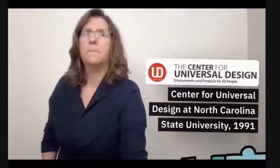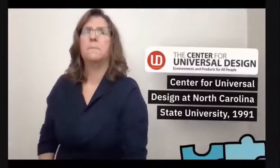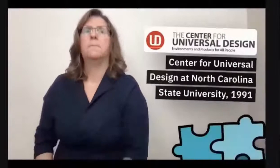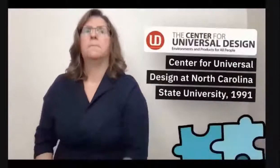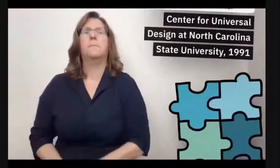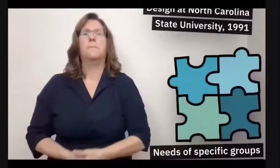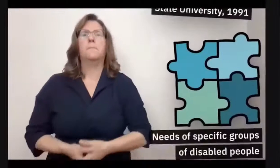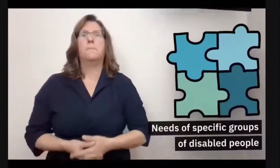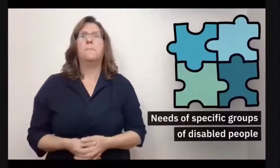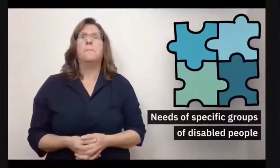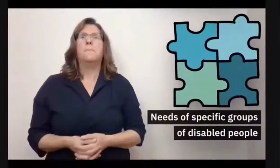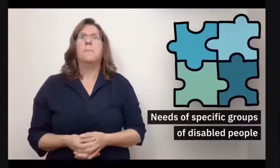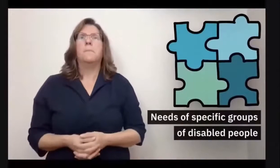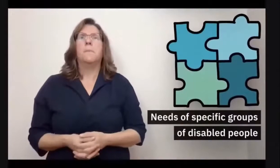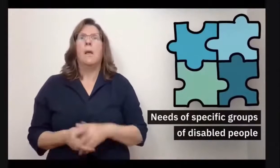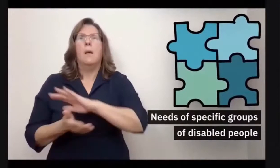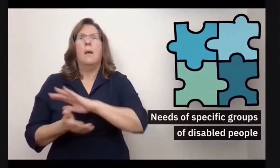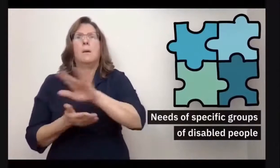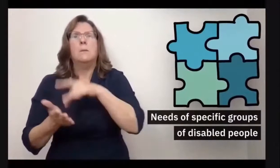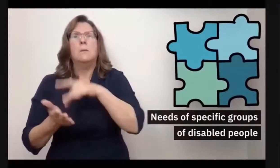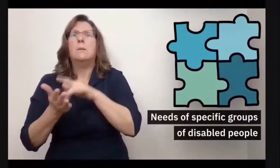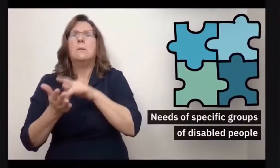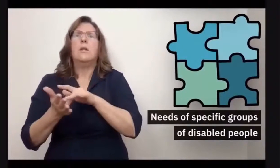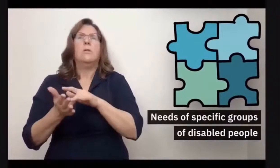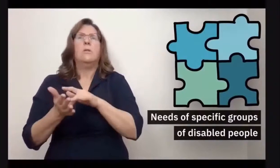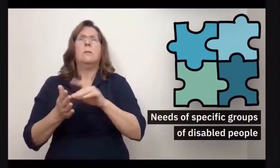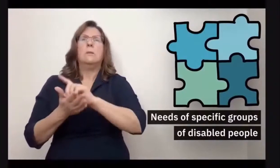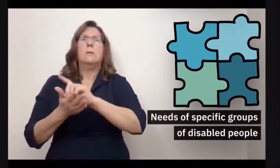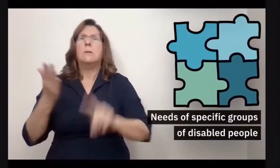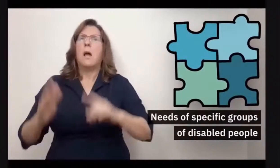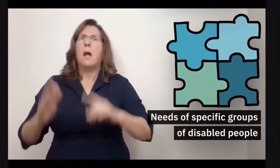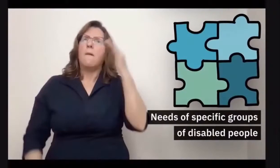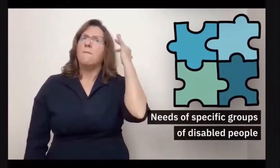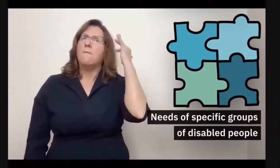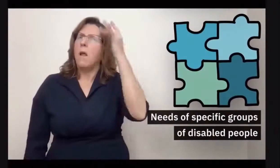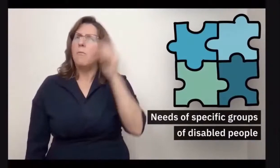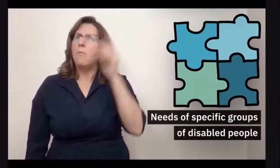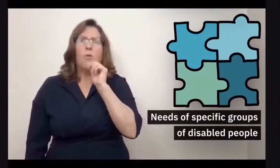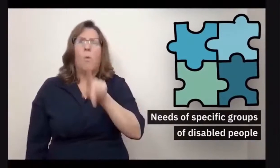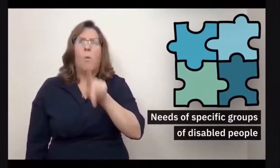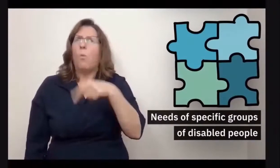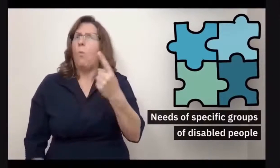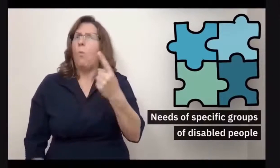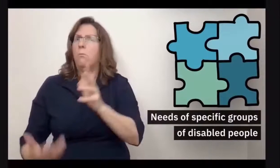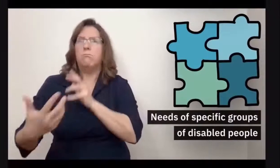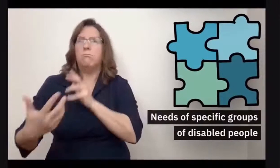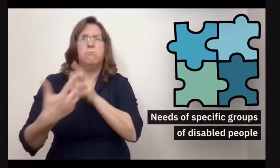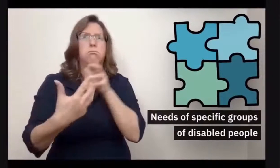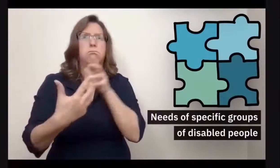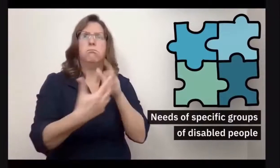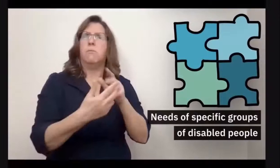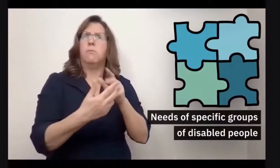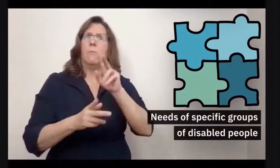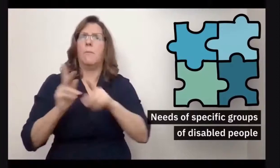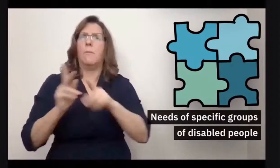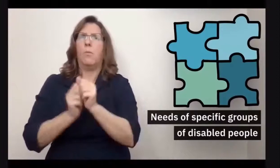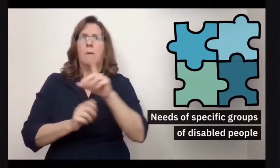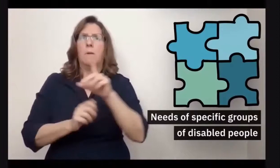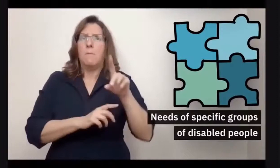Y también la filosofía de este centro era amplia, enfocándose en las necesidades específicas para las personas con discapacidades,